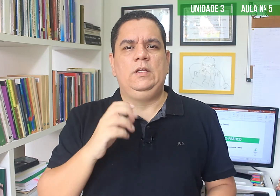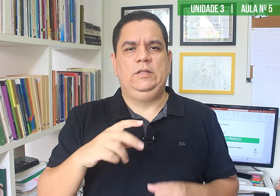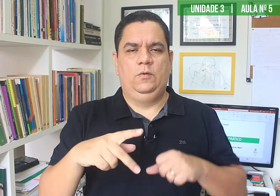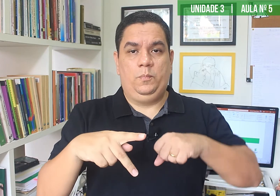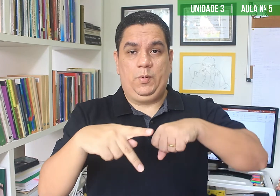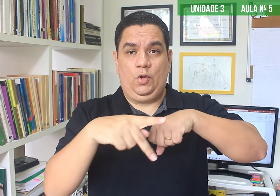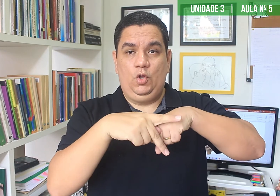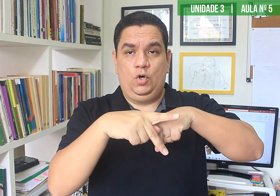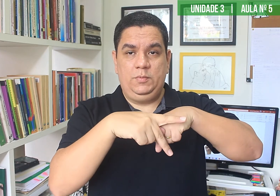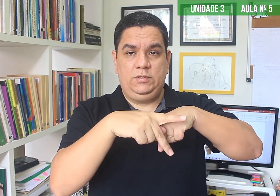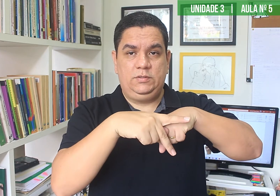Então, pronomes